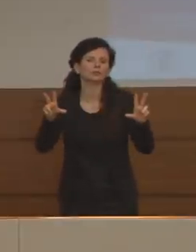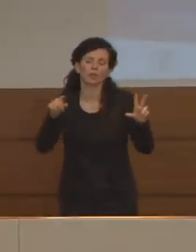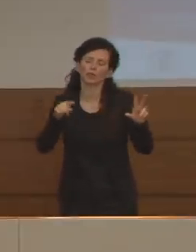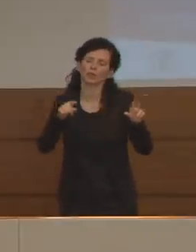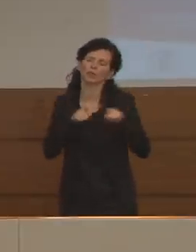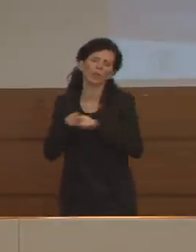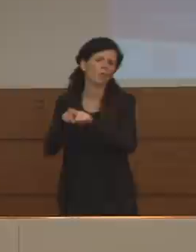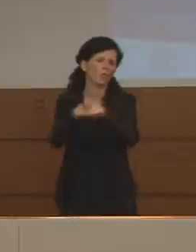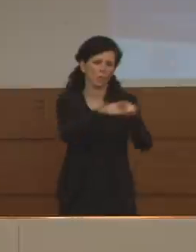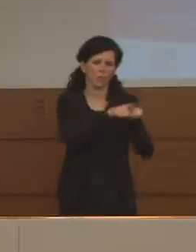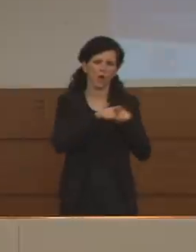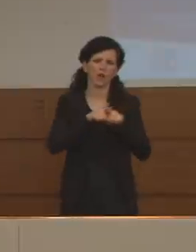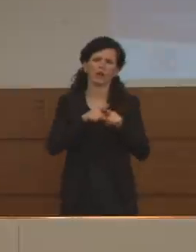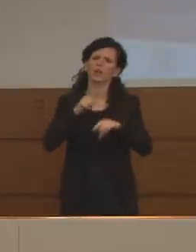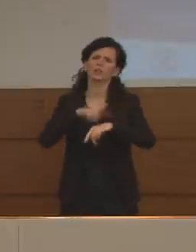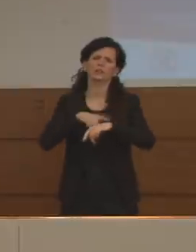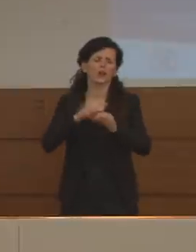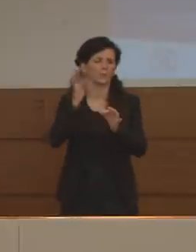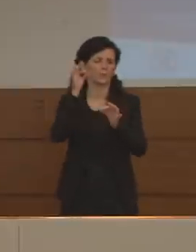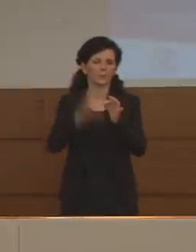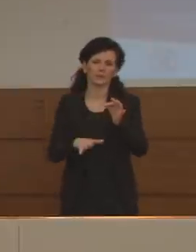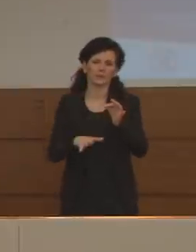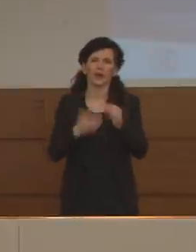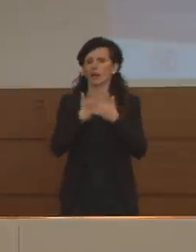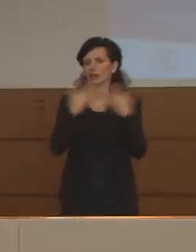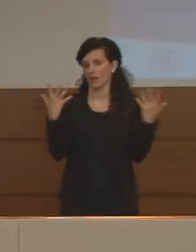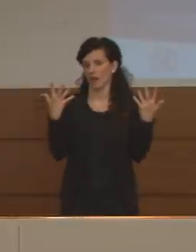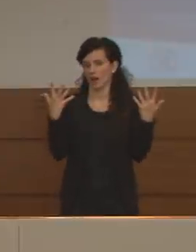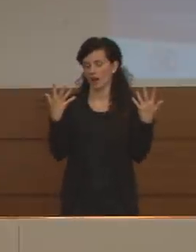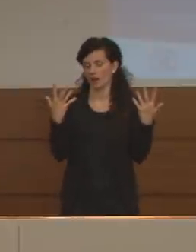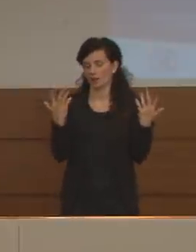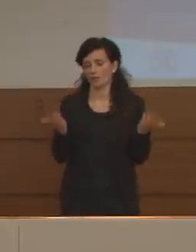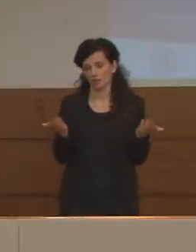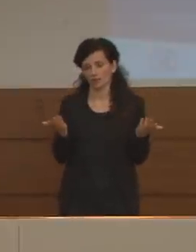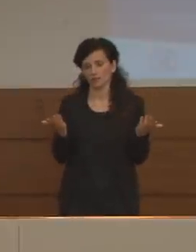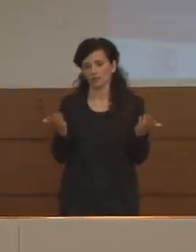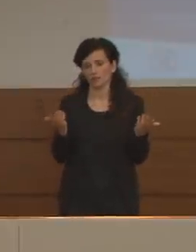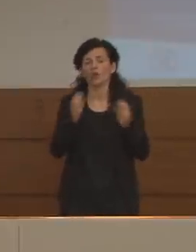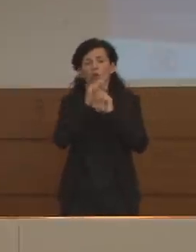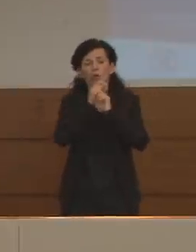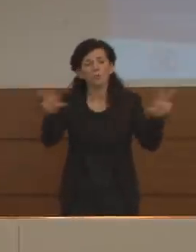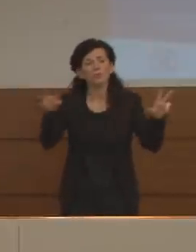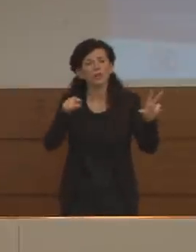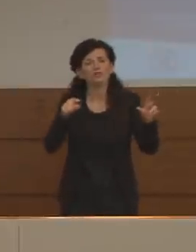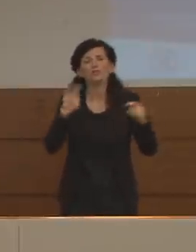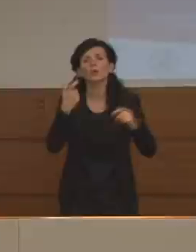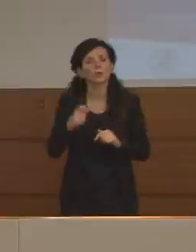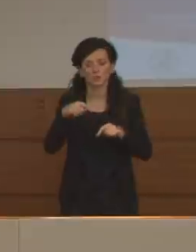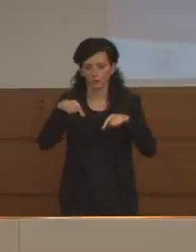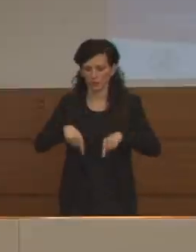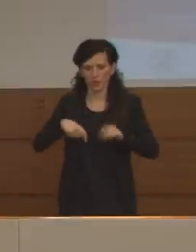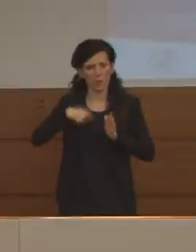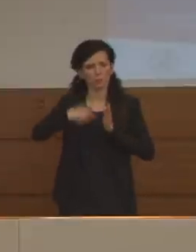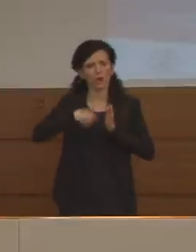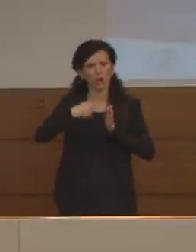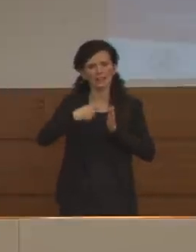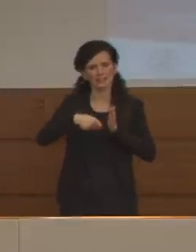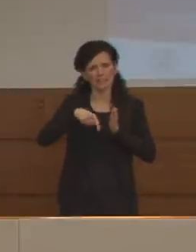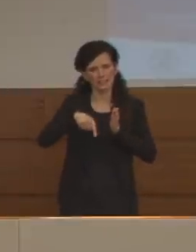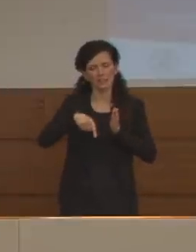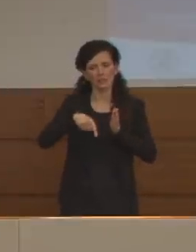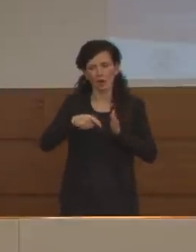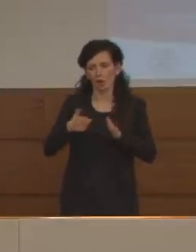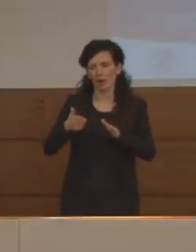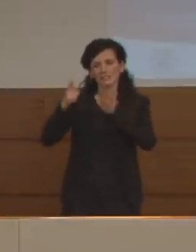tempestiva e chiara perché questo è il bollettino che forse nelle scorse settimane ha